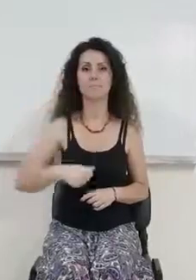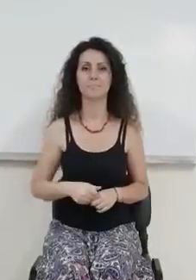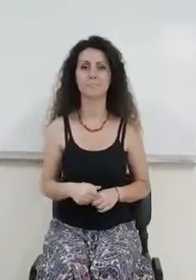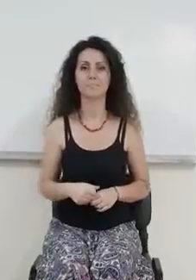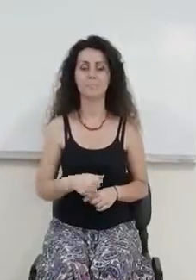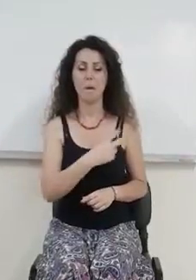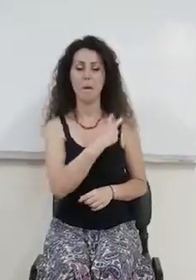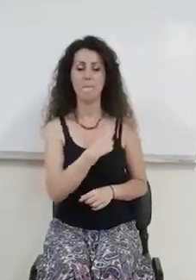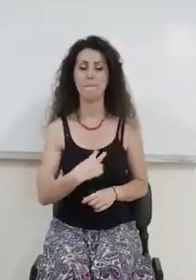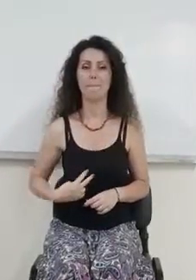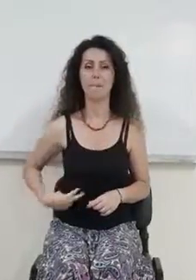Belediye Başkanı,